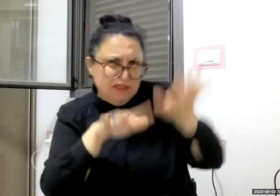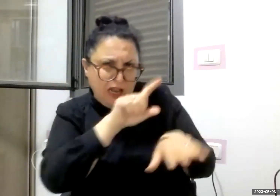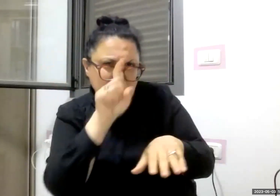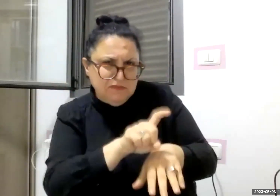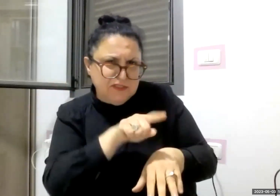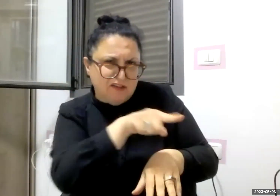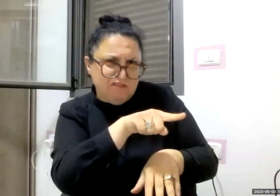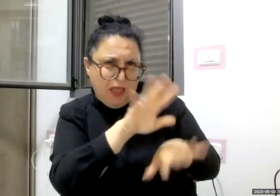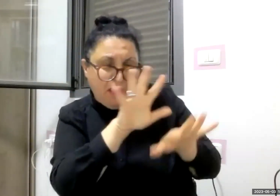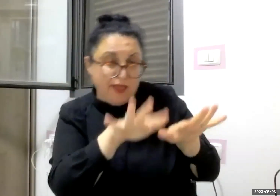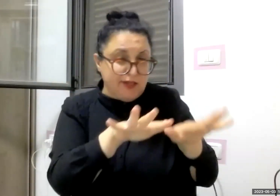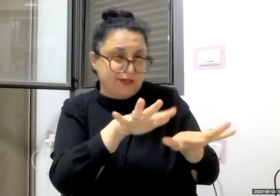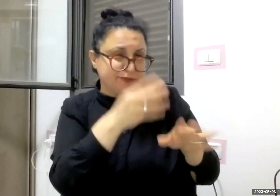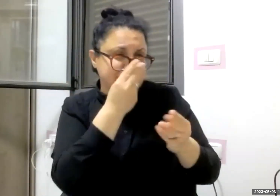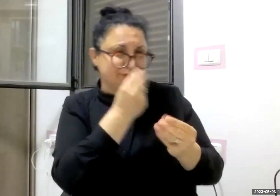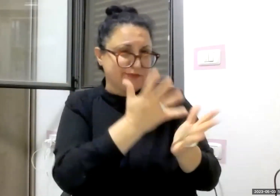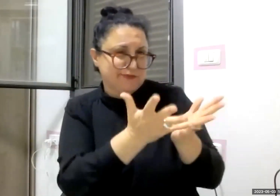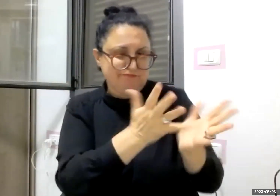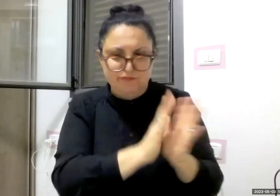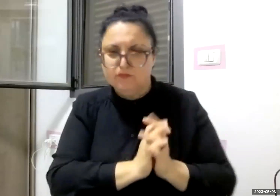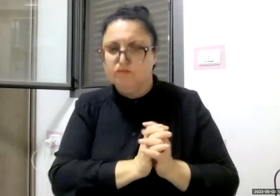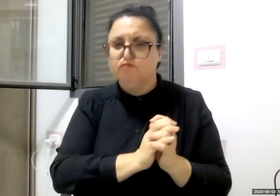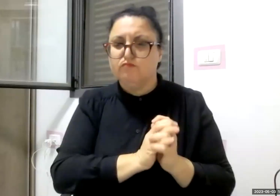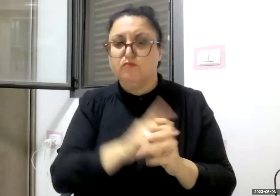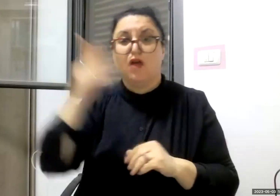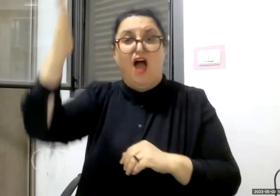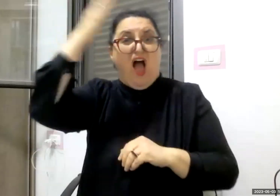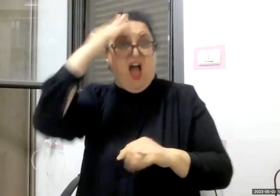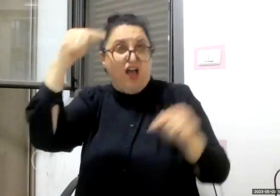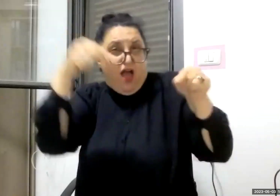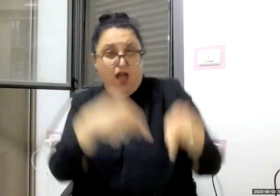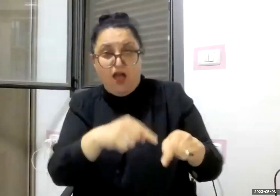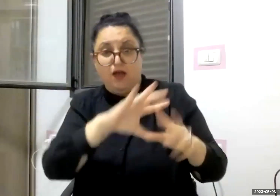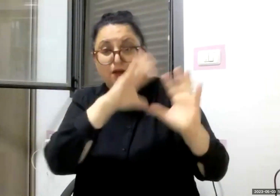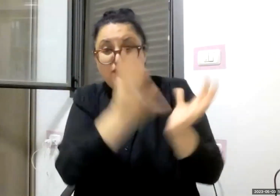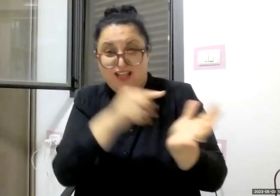מוכרים בהם, והרבה מאוד מטילים ספק בהם. ההכרה,